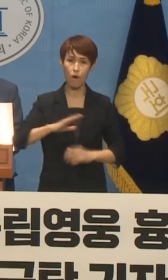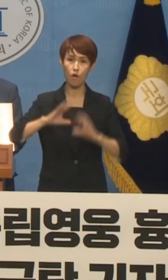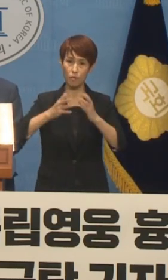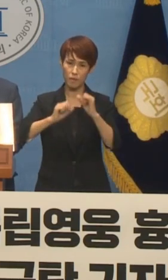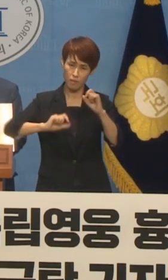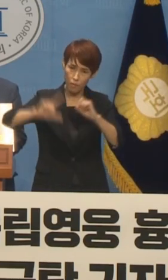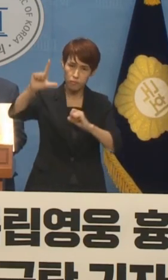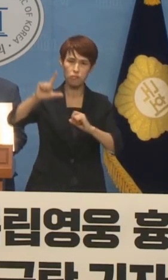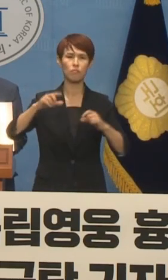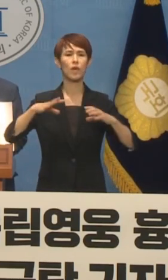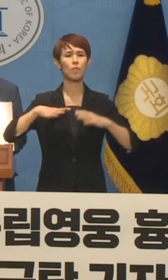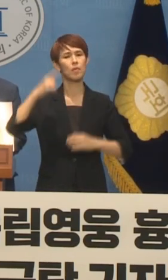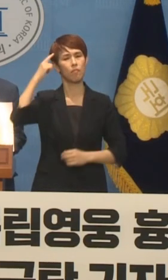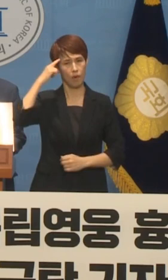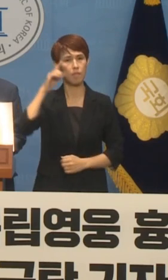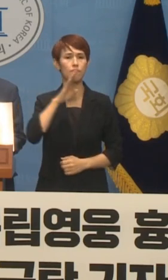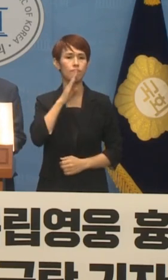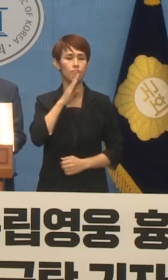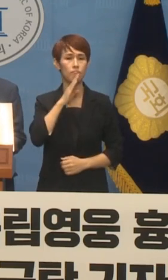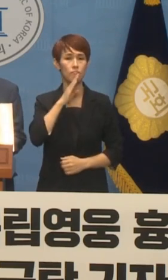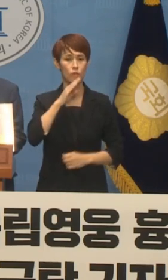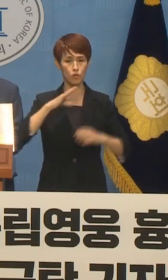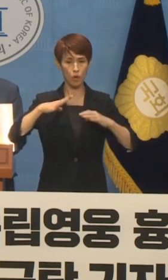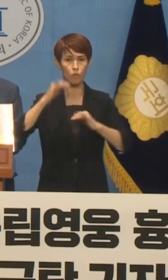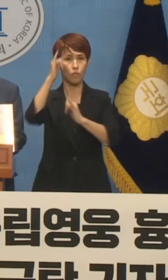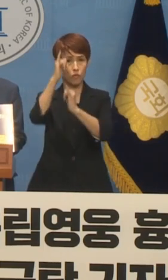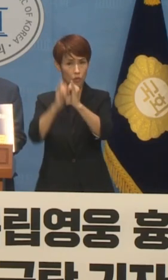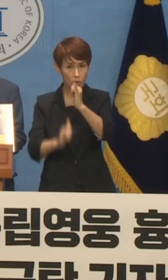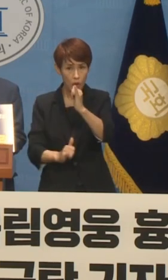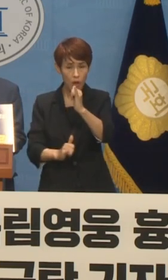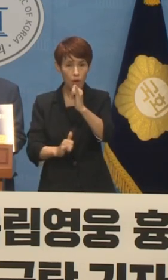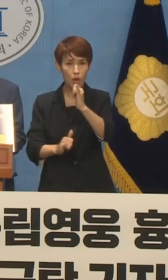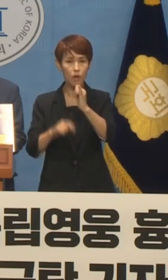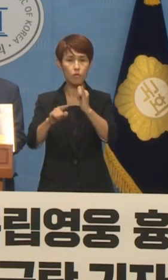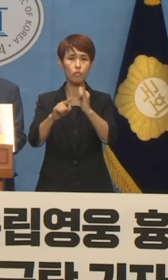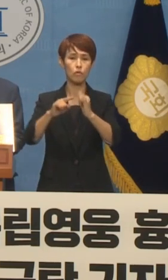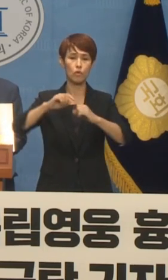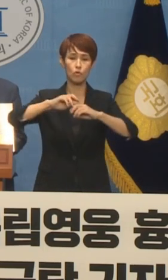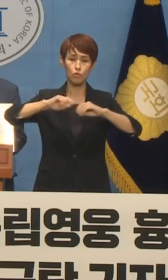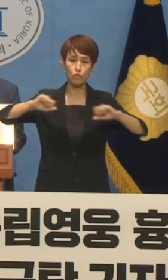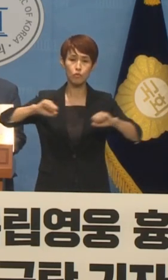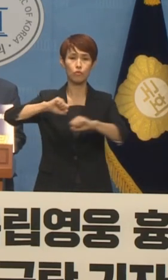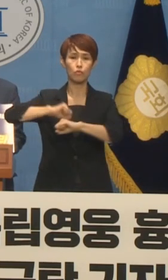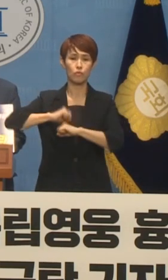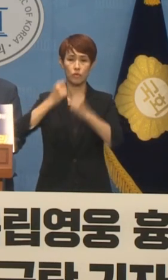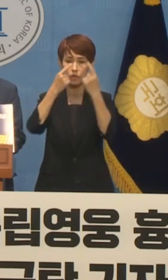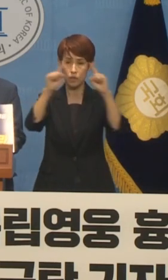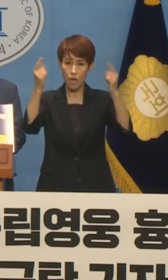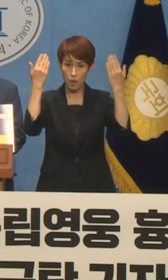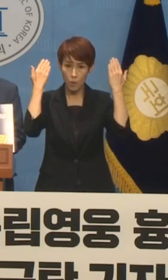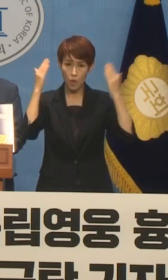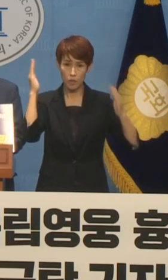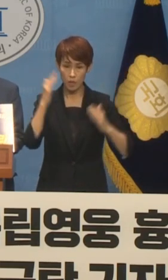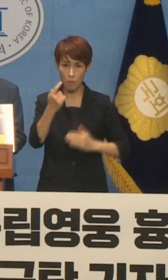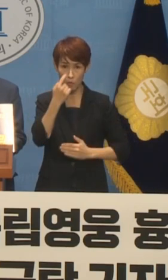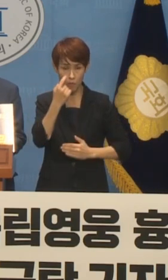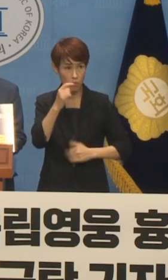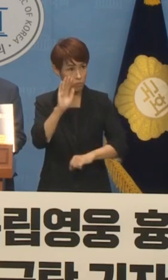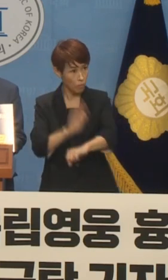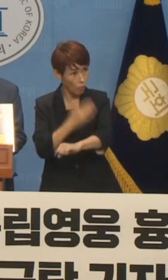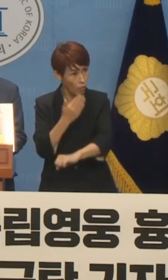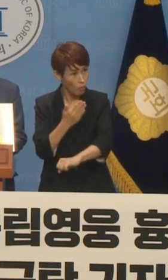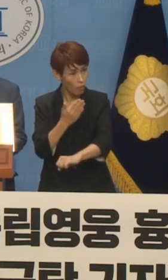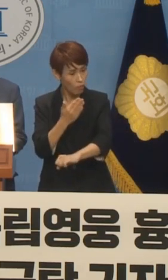자랑스러워합니다. 그 자랑스러운 역사를 육군사관학교 생도들이 배우는 게 무엇이 잘못됐습니까?